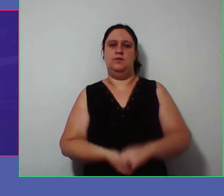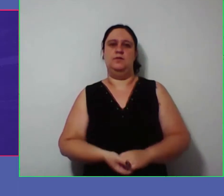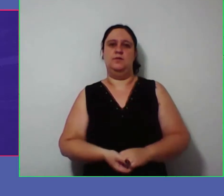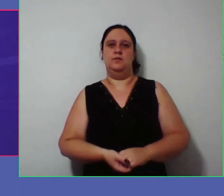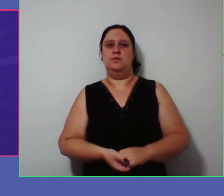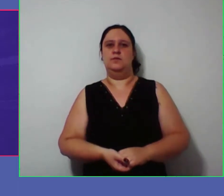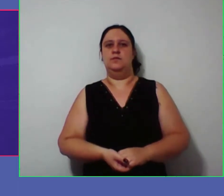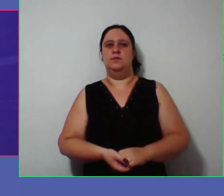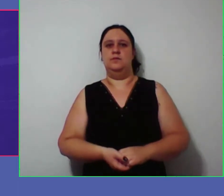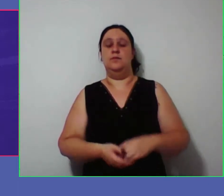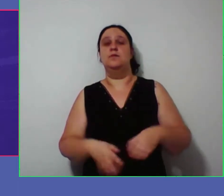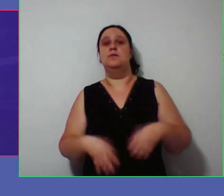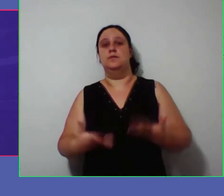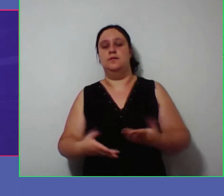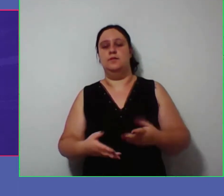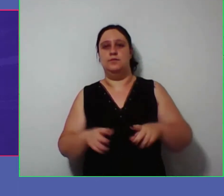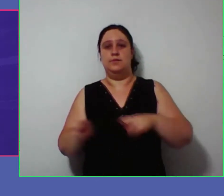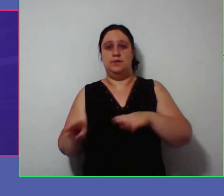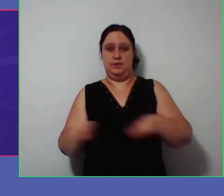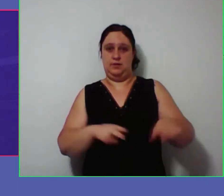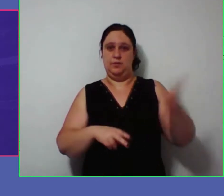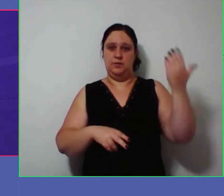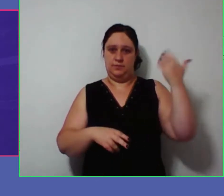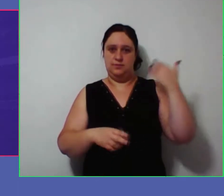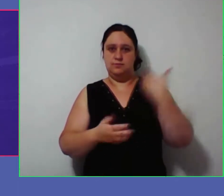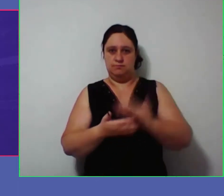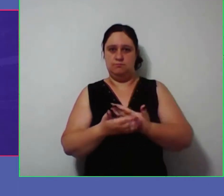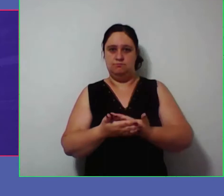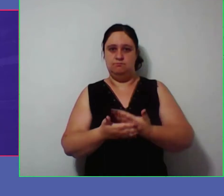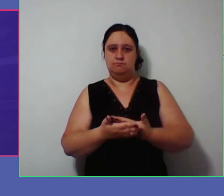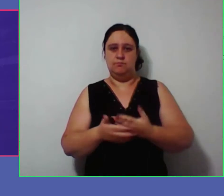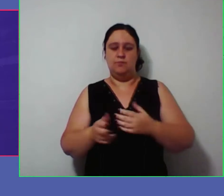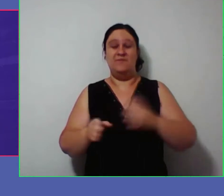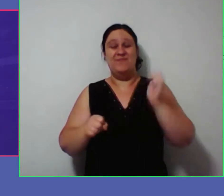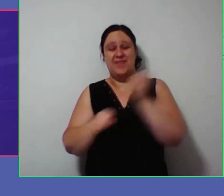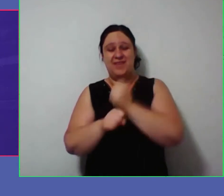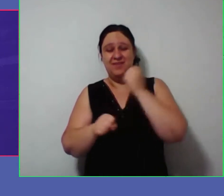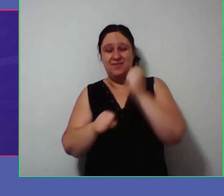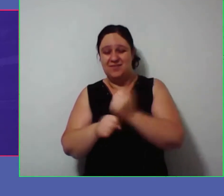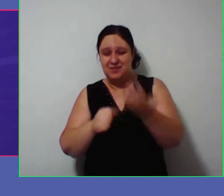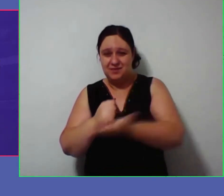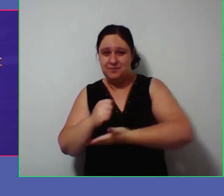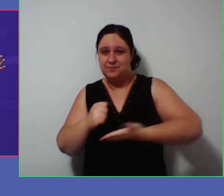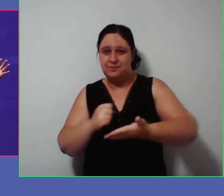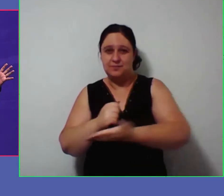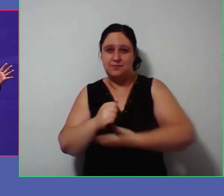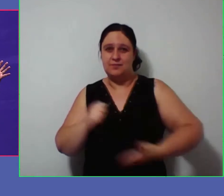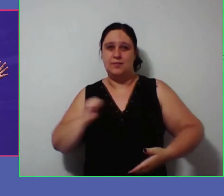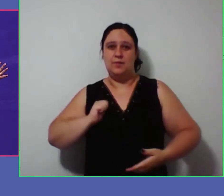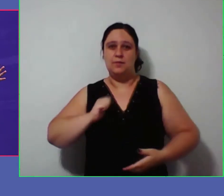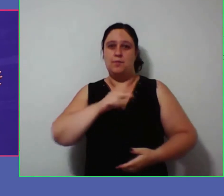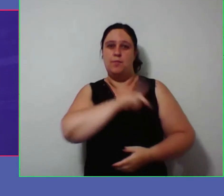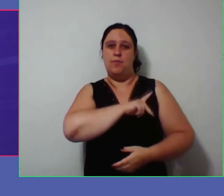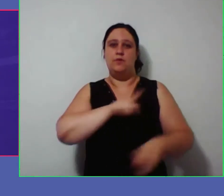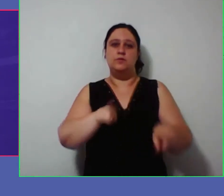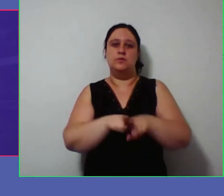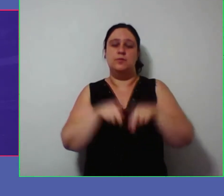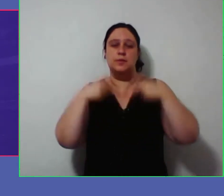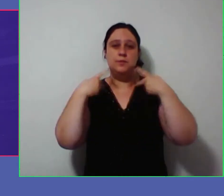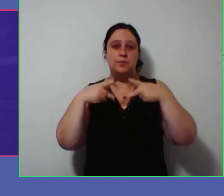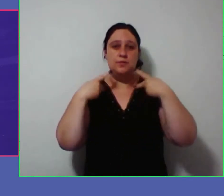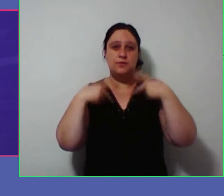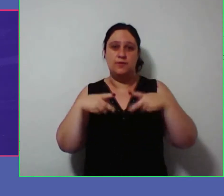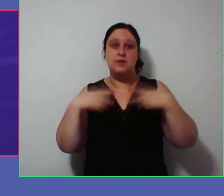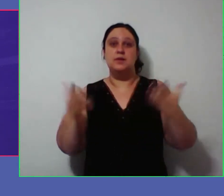edificados sobre o fundamento dos apóstolos e profetas. Quer dizer, a edificação é feita